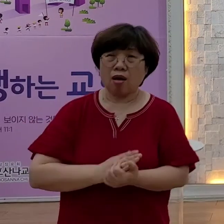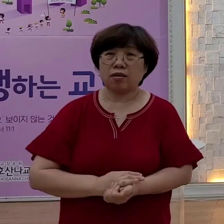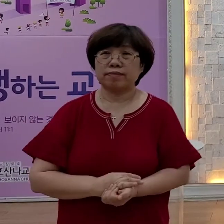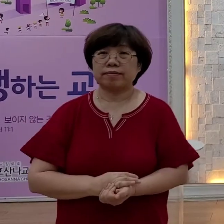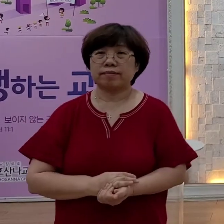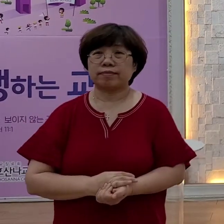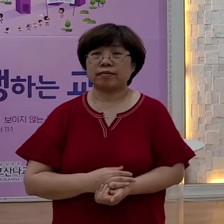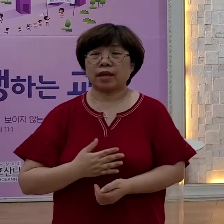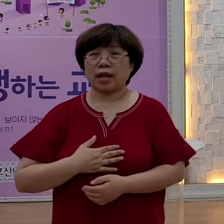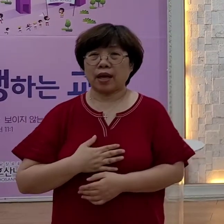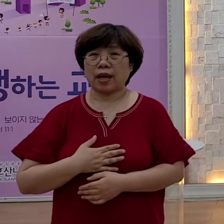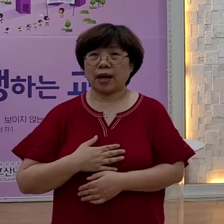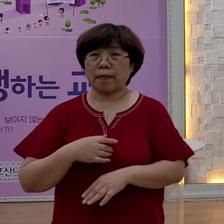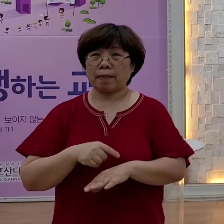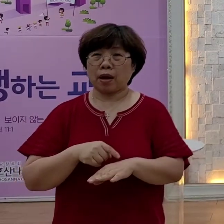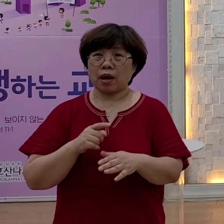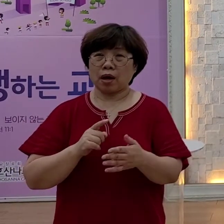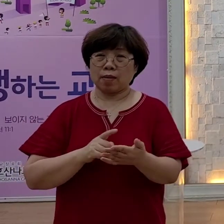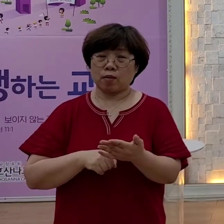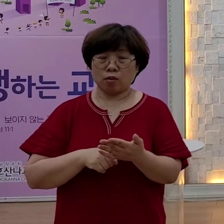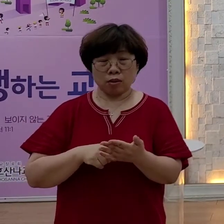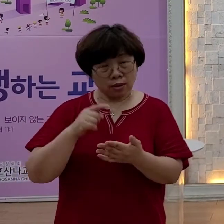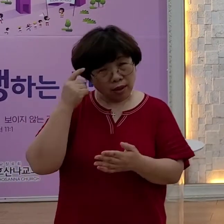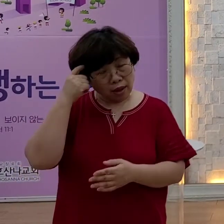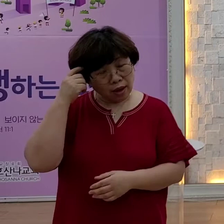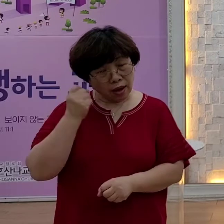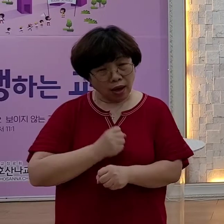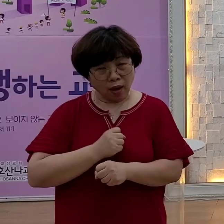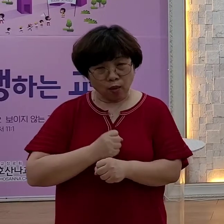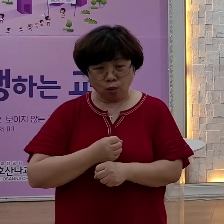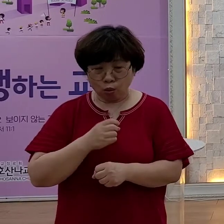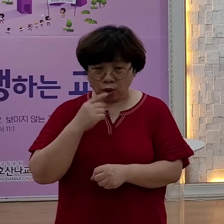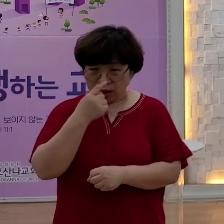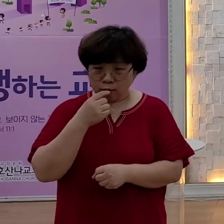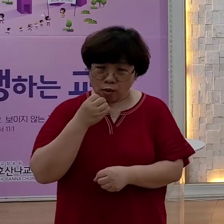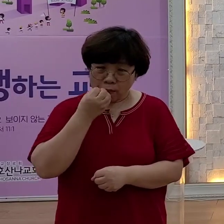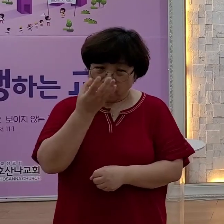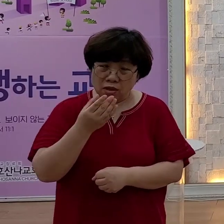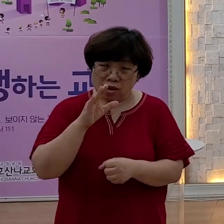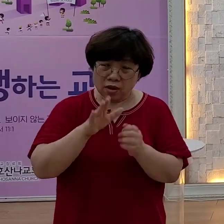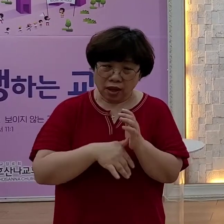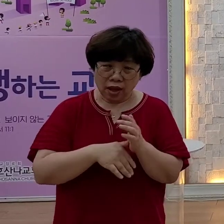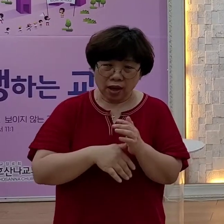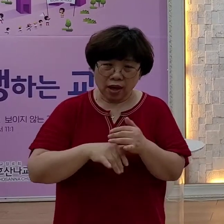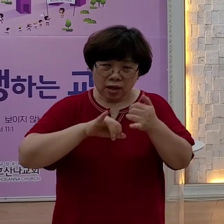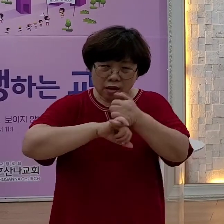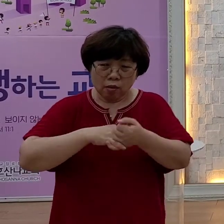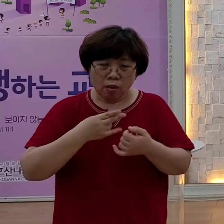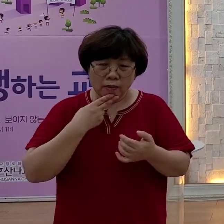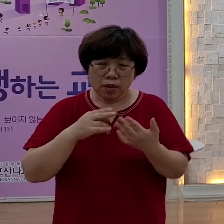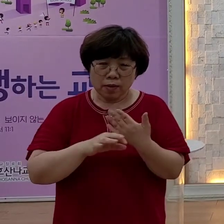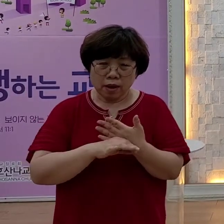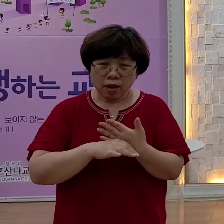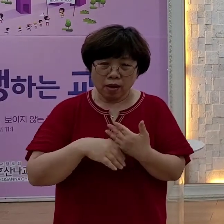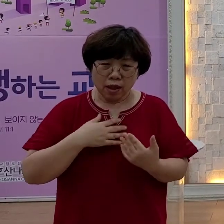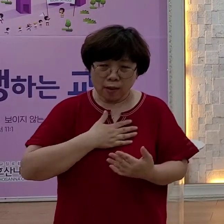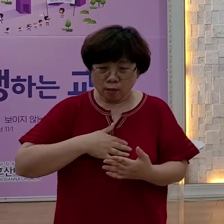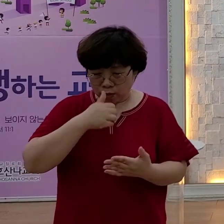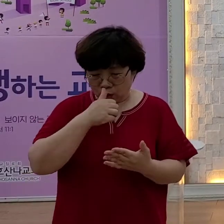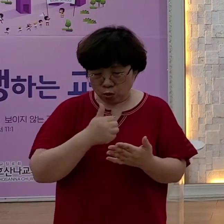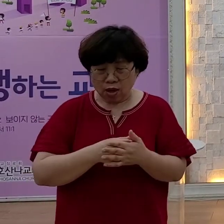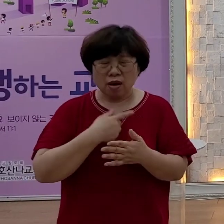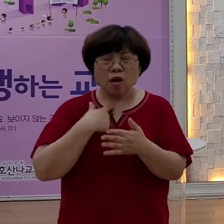하고 생각하고 또는 그 내뱉었을 때 그걸 지키지 않으면 우리 육체가 범죄하는 것이 된다. 무슨